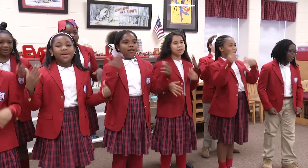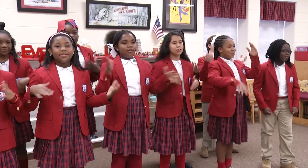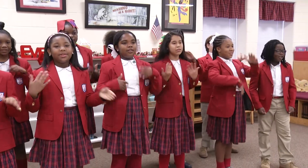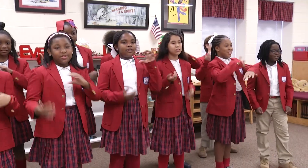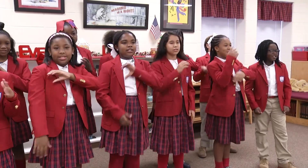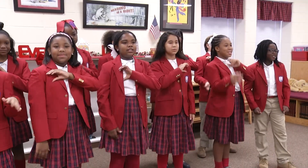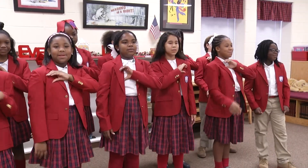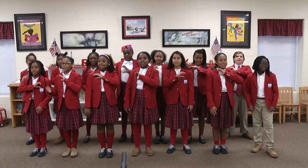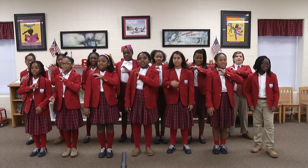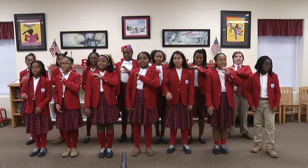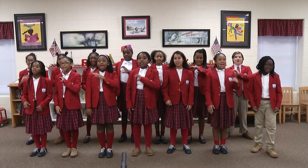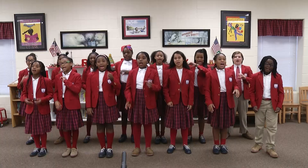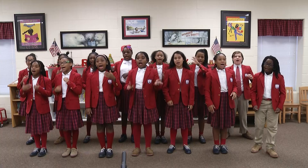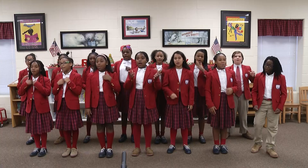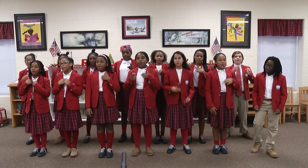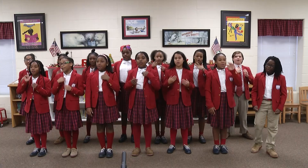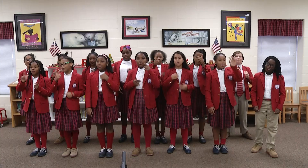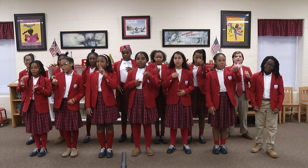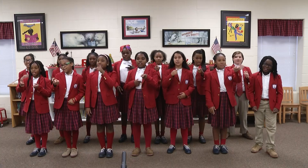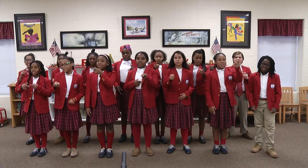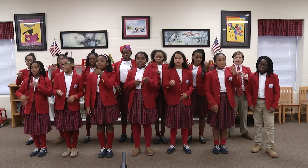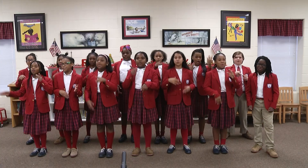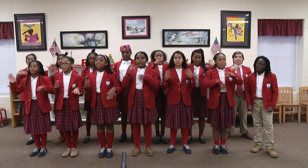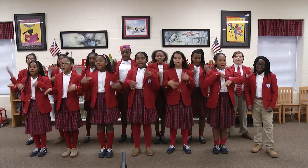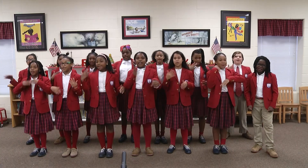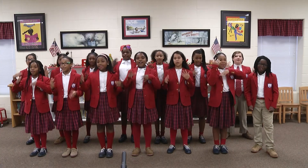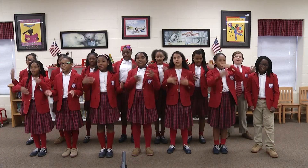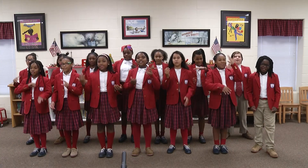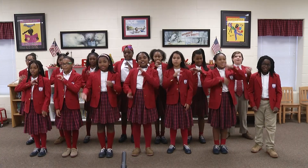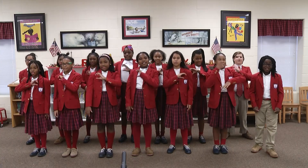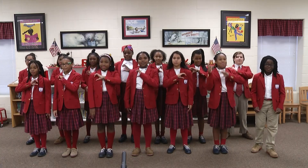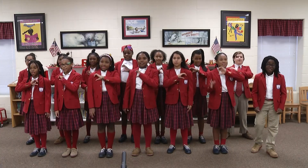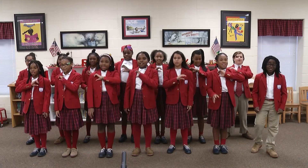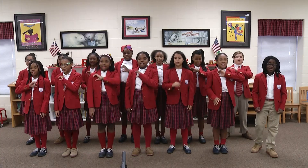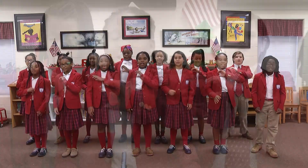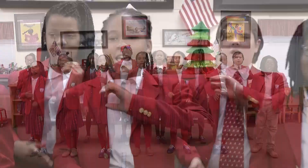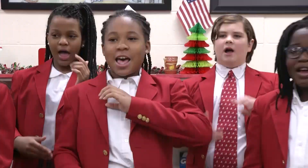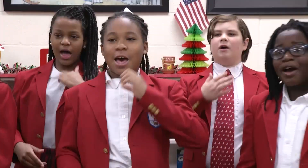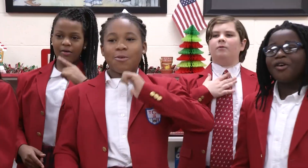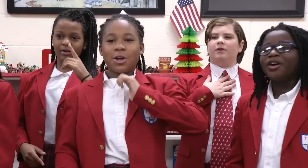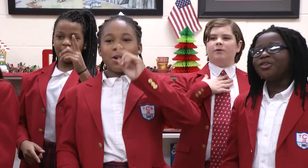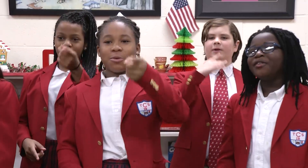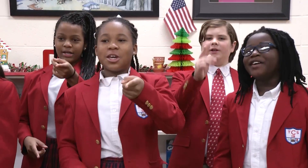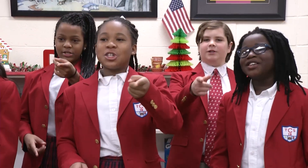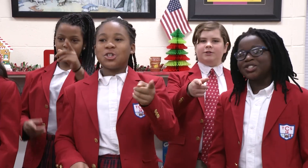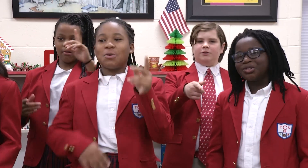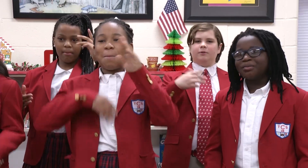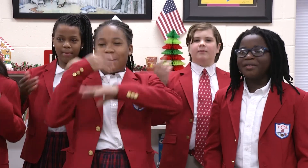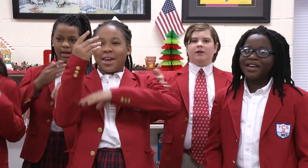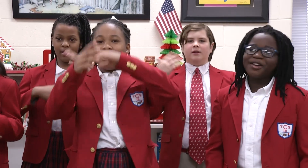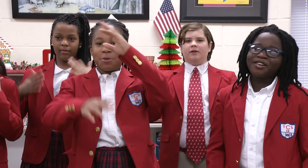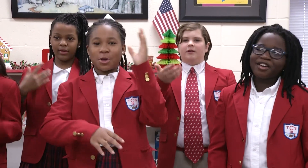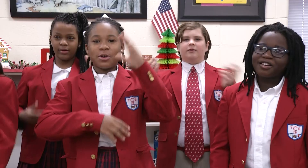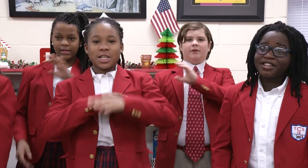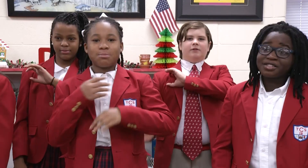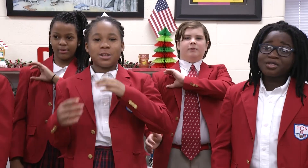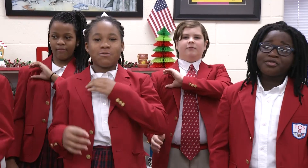Merry Christmas. I wanna wish you a Merry Christmas. I wanna wish you a Merry Christmas from